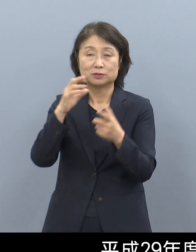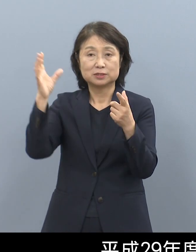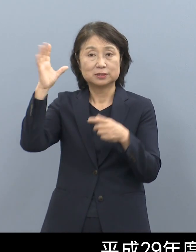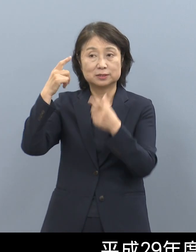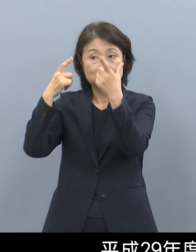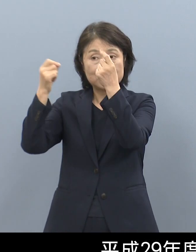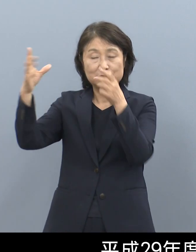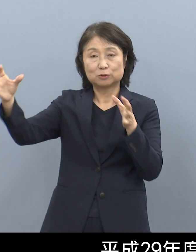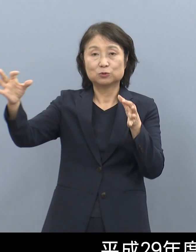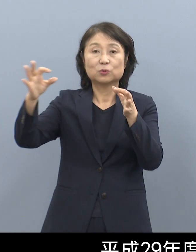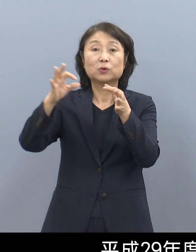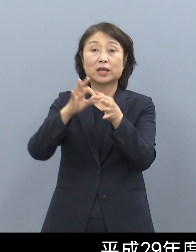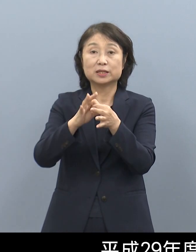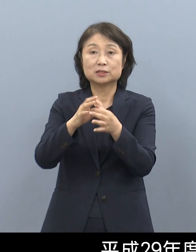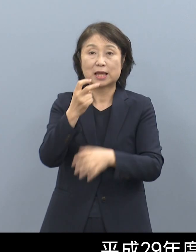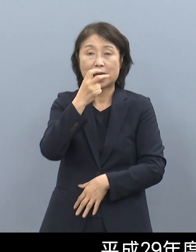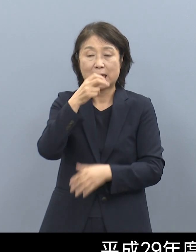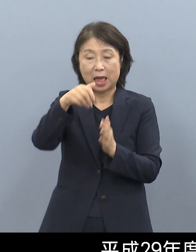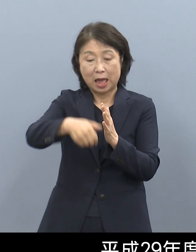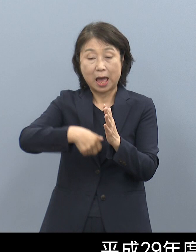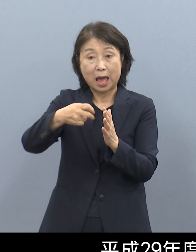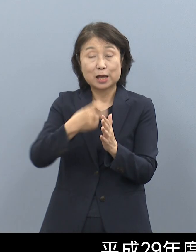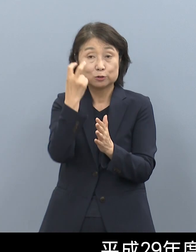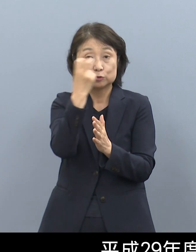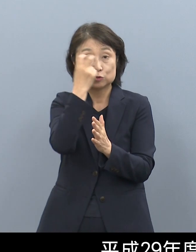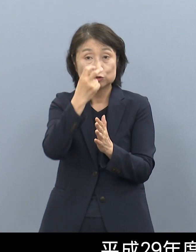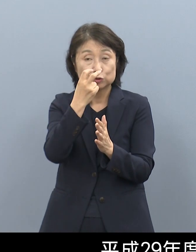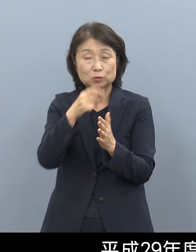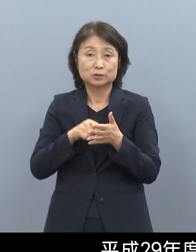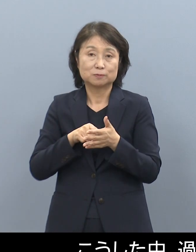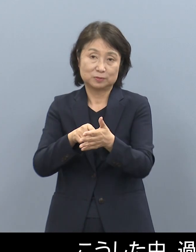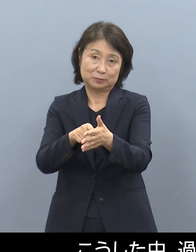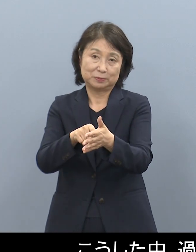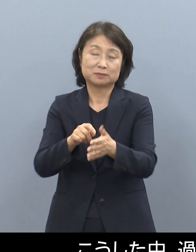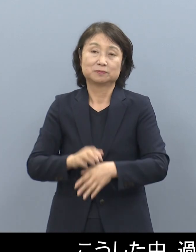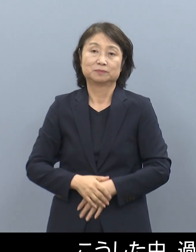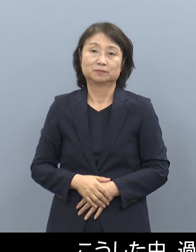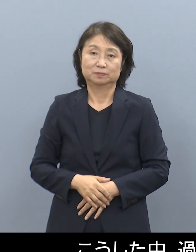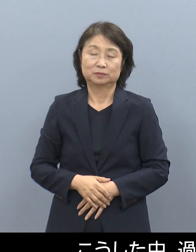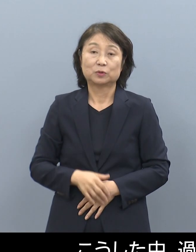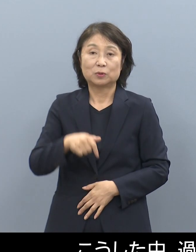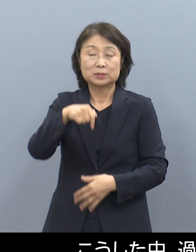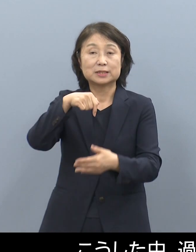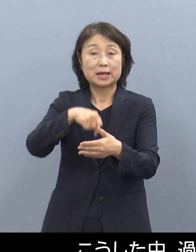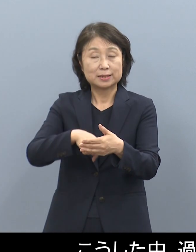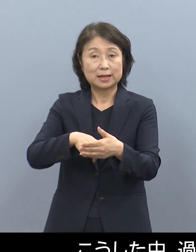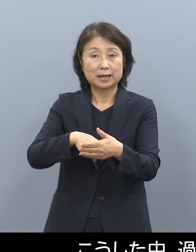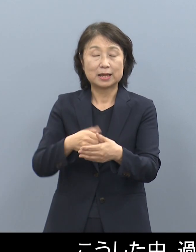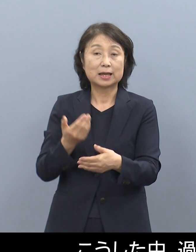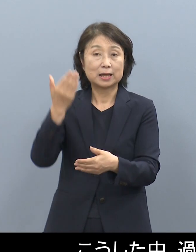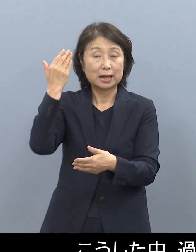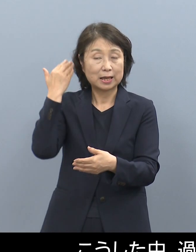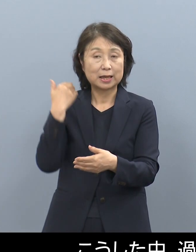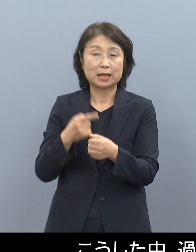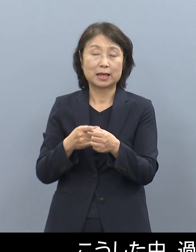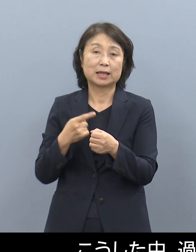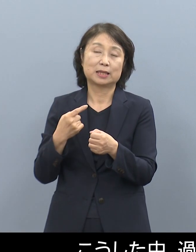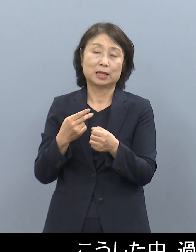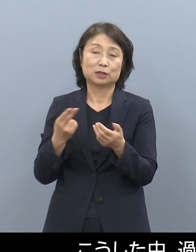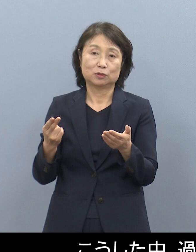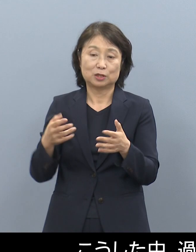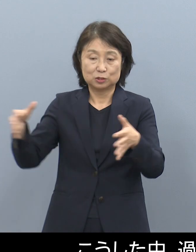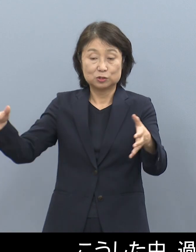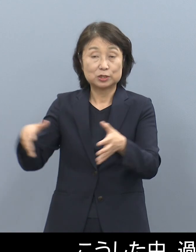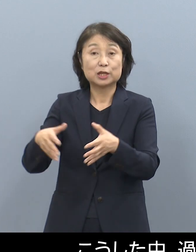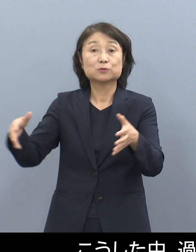連携して発掘調査を実施いたしております。こうした中、可燃度調査採